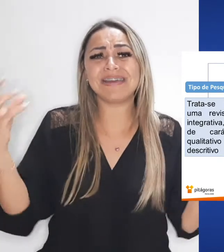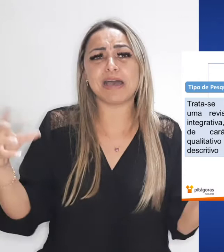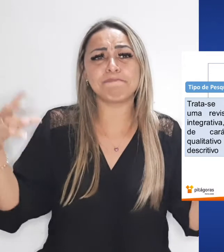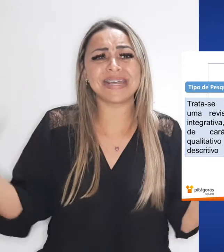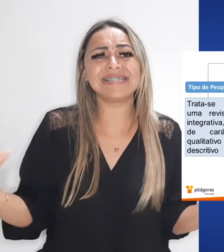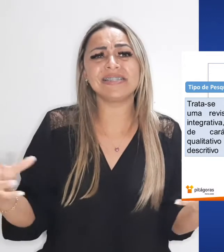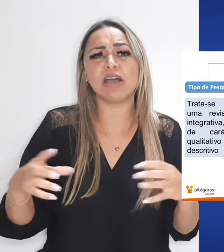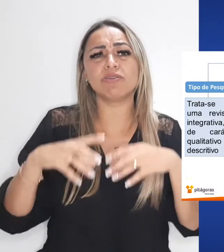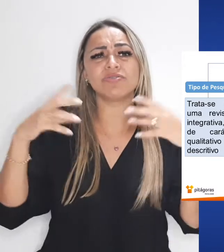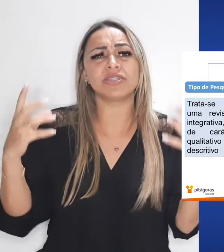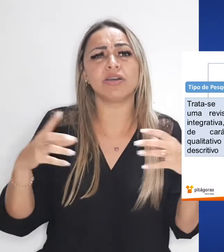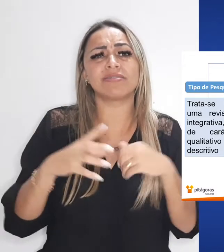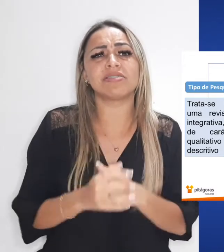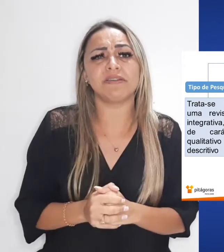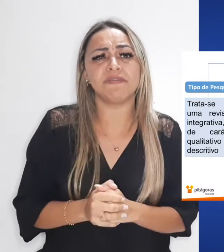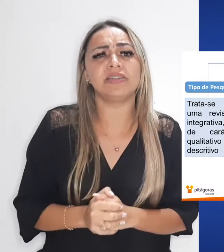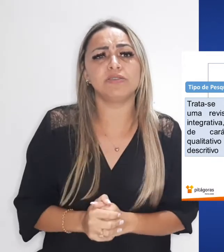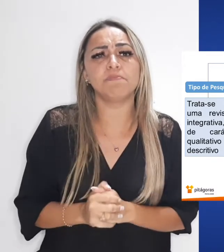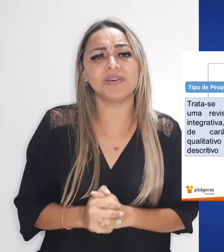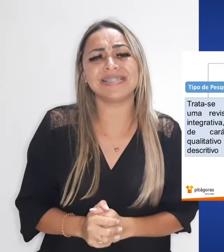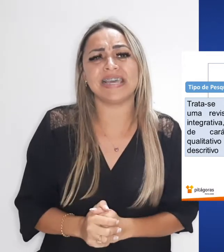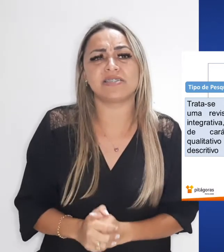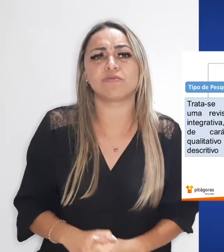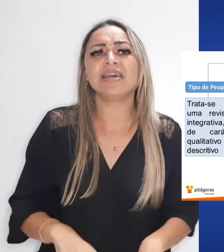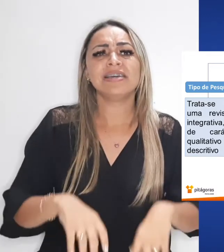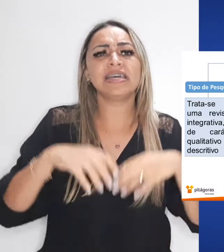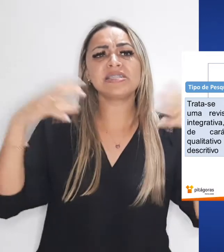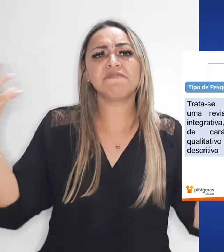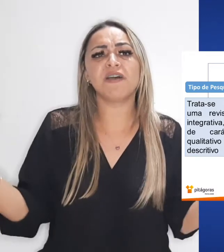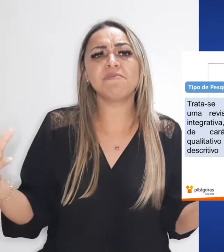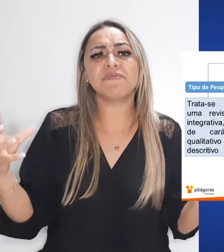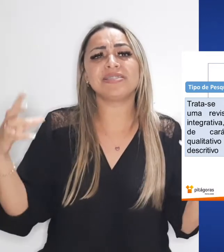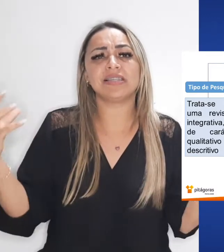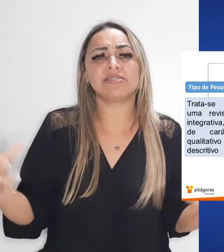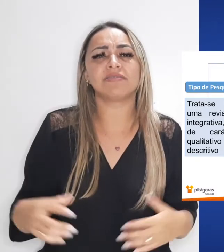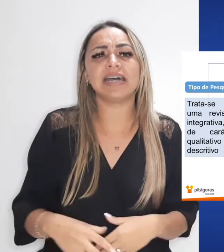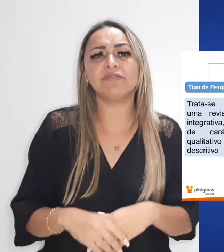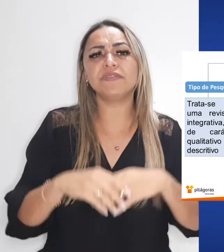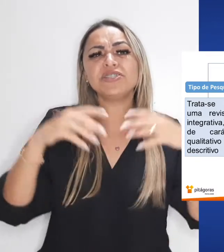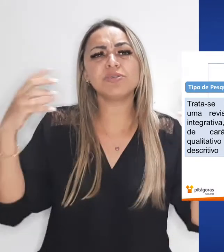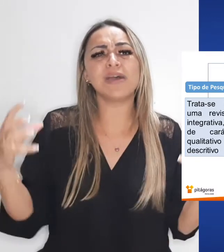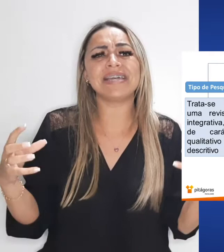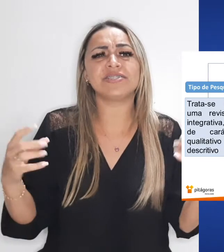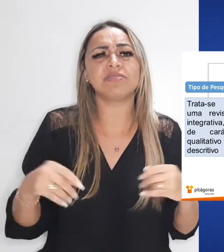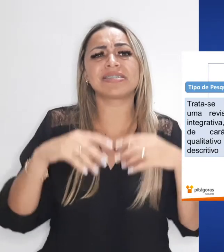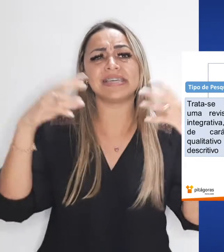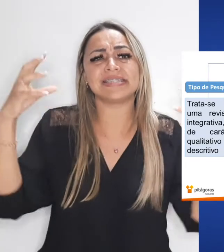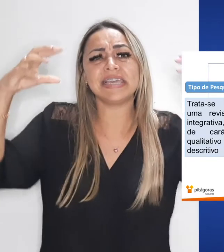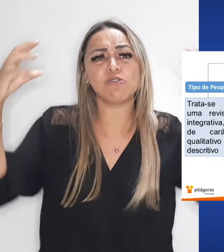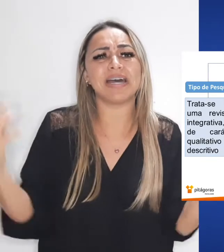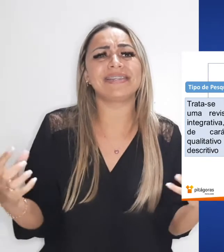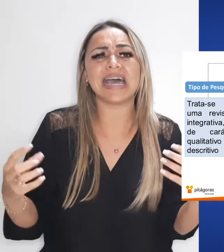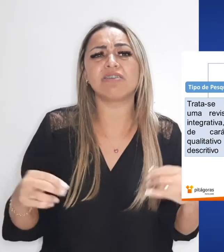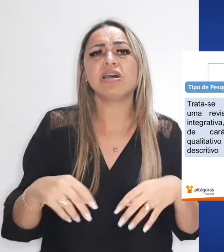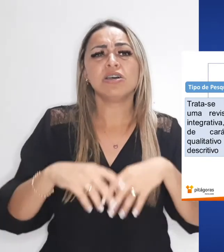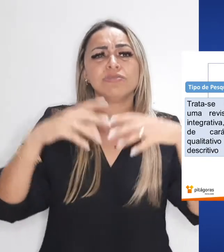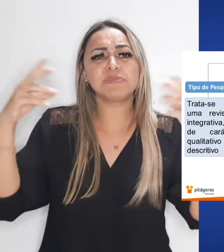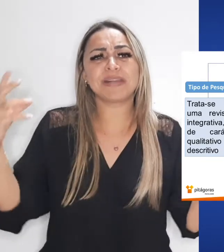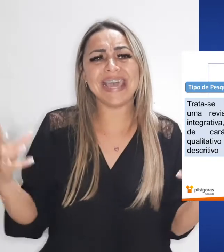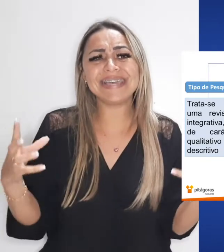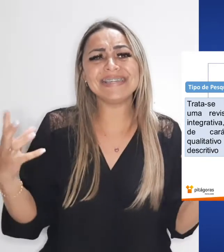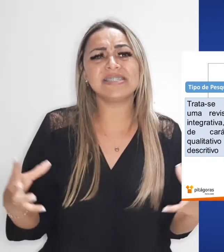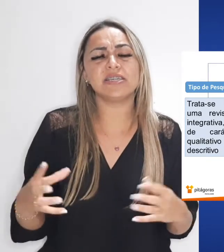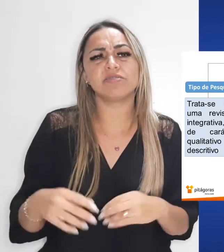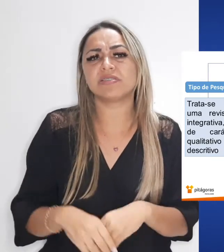para apresentar o que os teóricos defendem no processo. Dessa forma, foi selecionado 21 artigos que se enquadraram